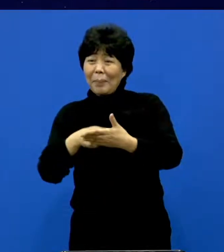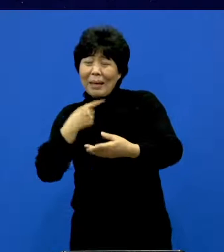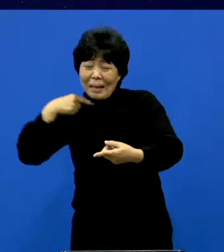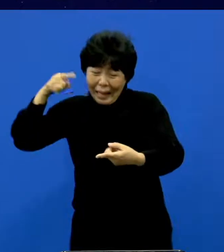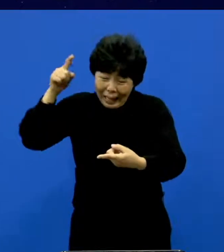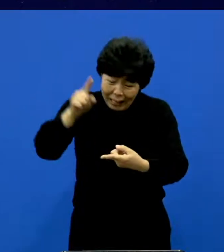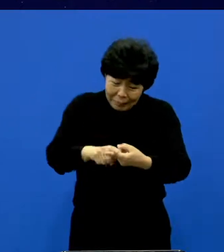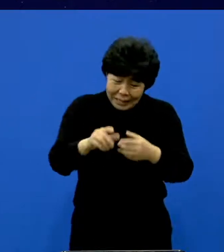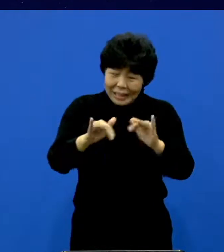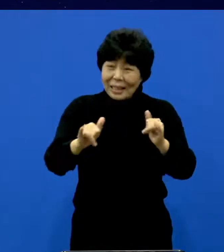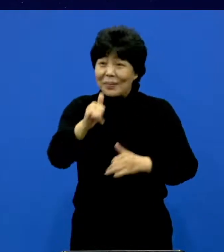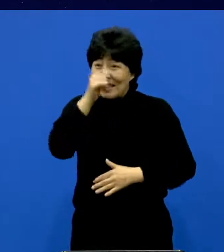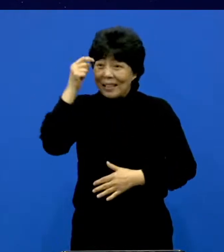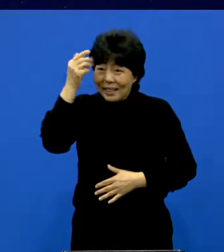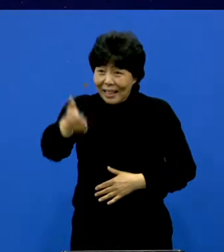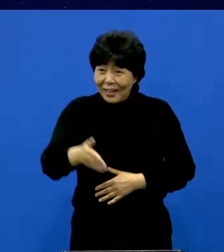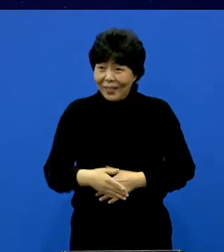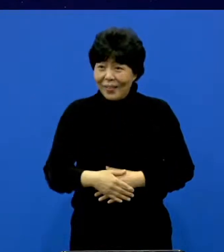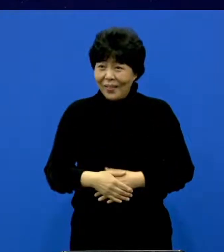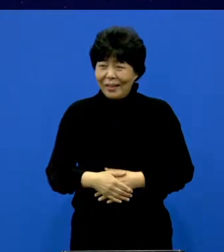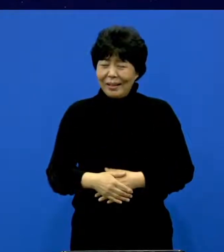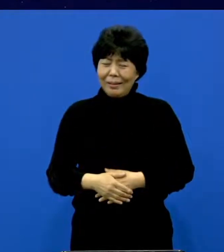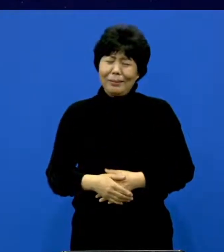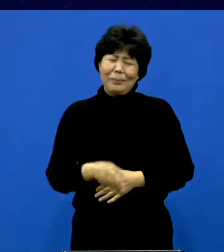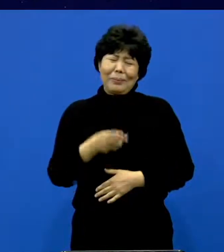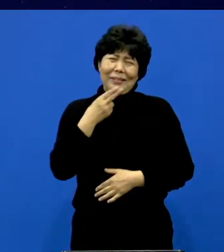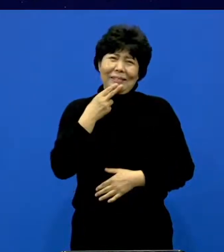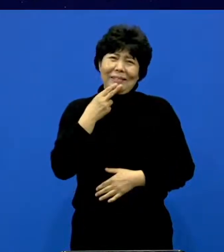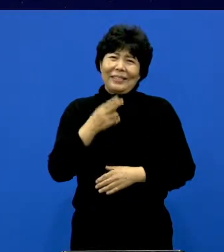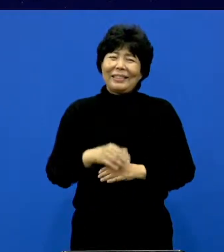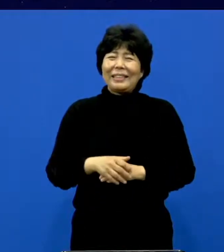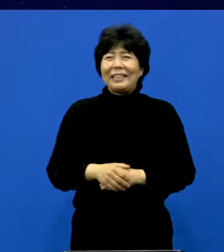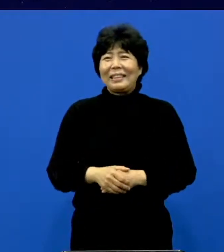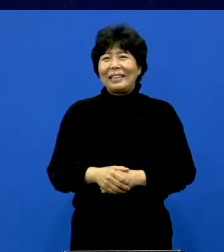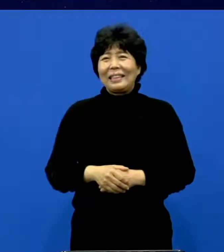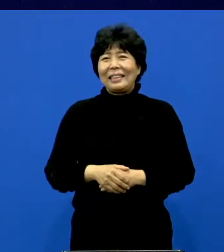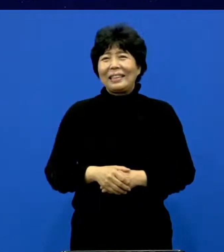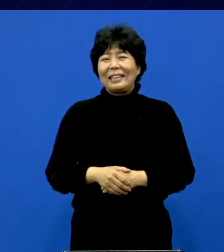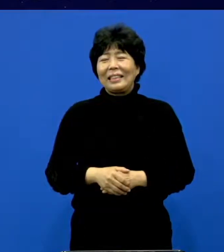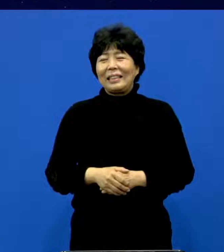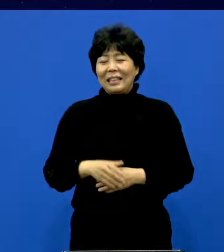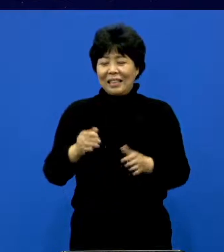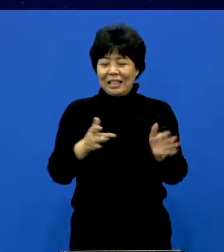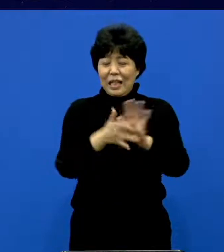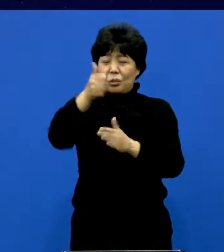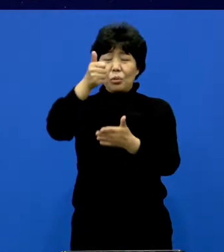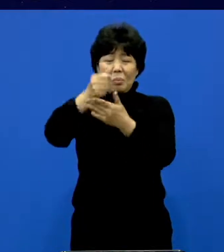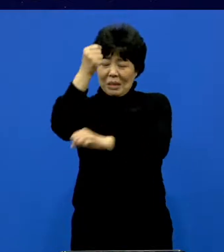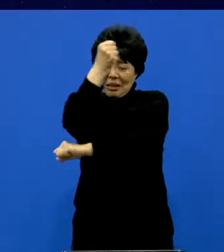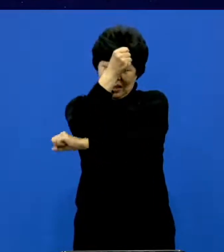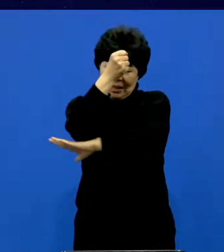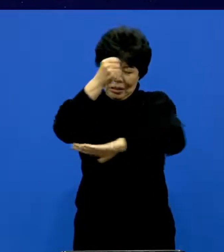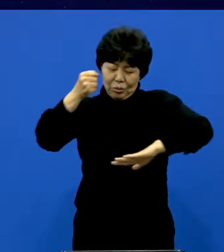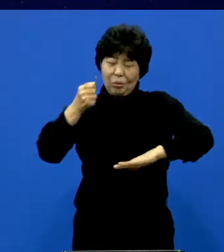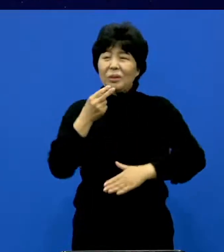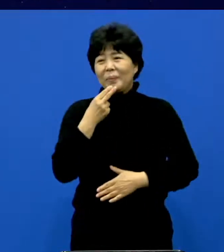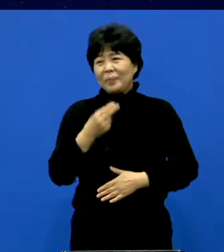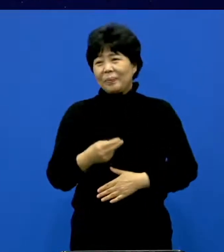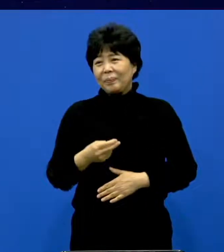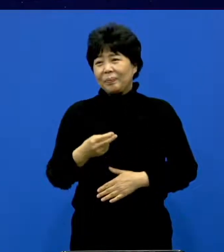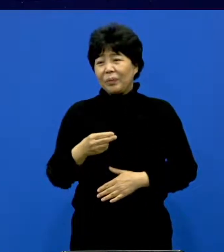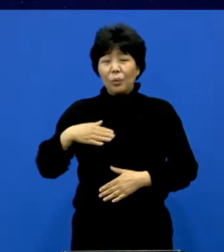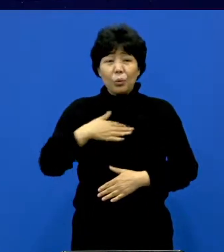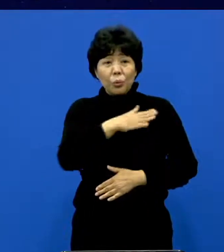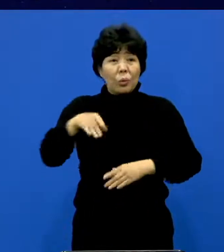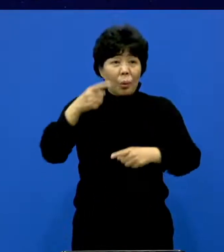못 죽어주겠다. 그런 게 없었어요. 기준을 가지고 있지 않았어. 그러니까 우리도 다른 사람을